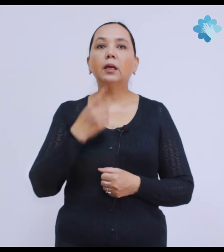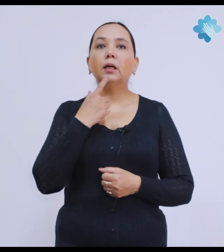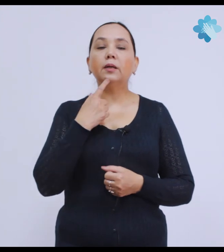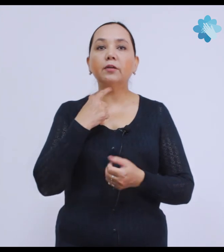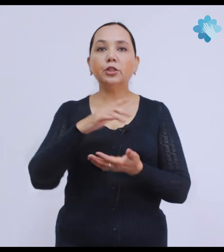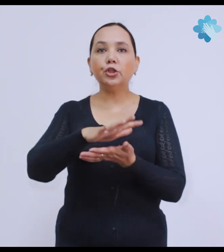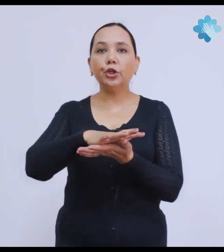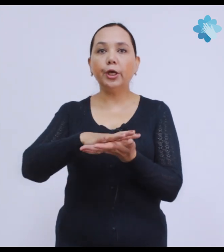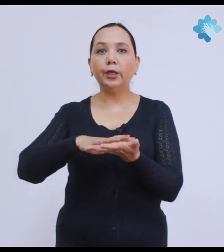кровотечение